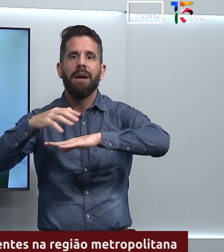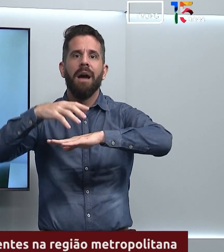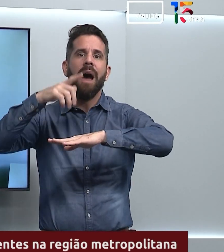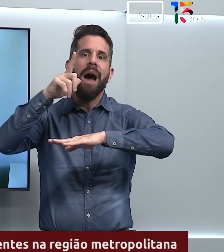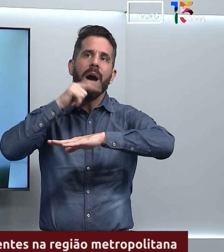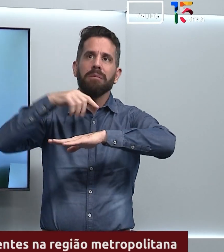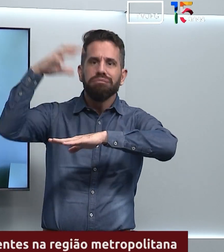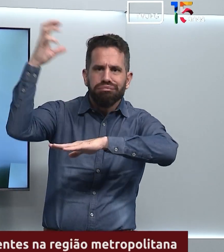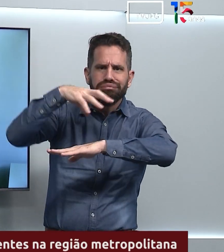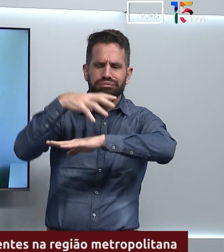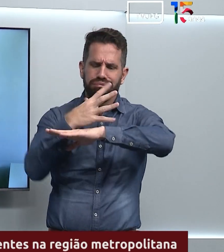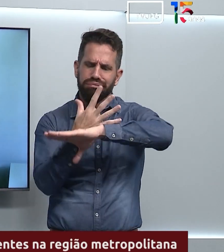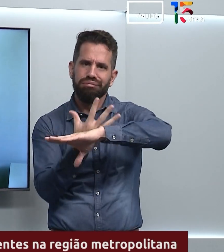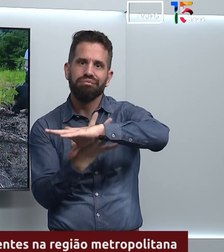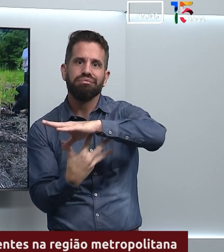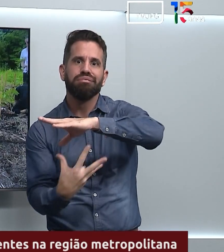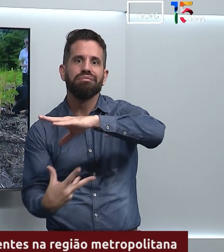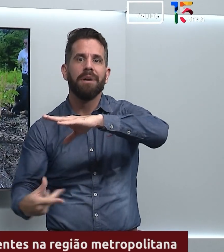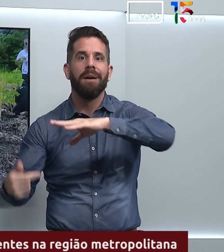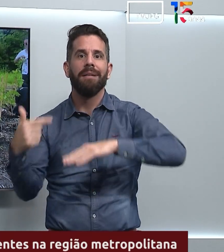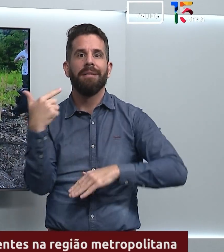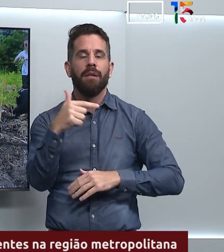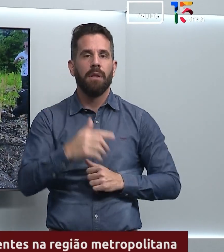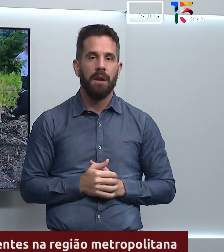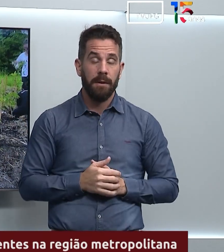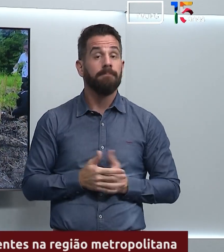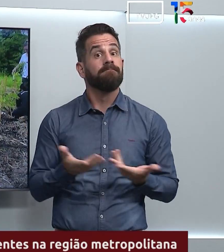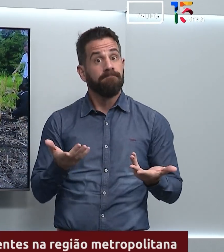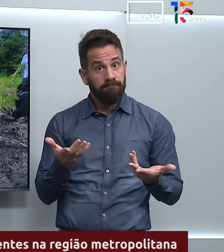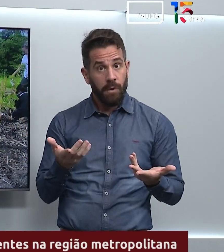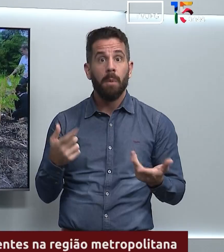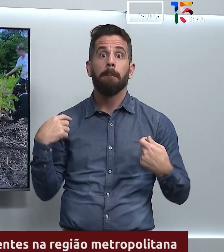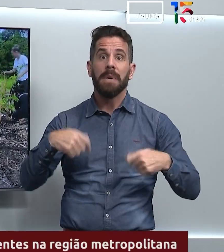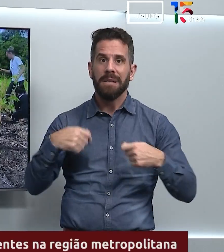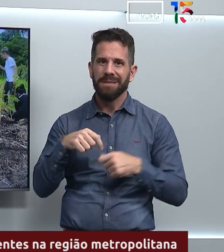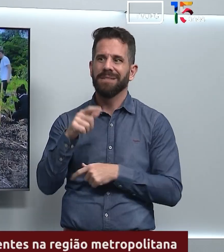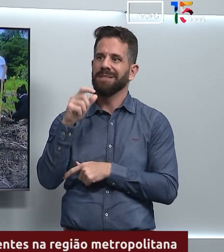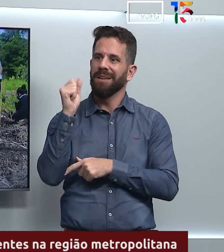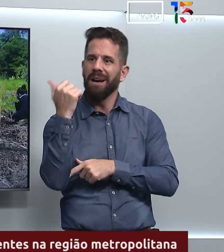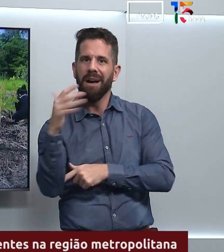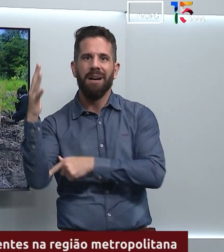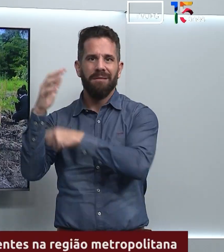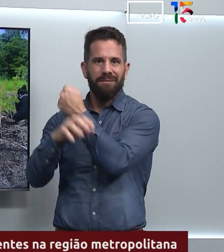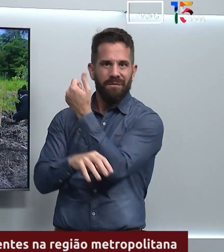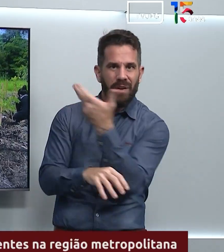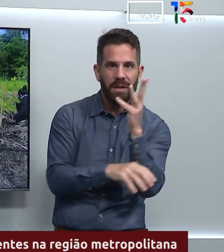e aquíferos também subterrâneos. Então, a permanência da vegetação é justamente para